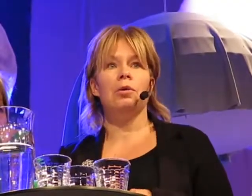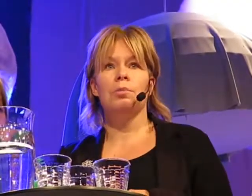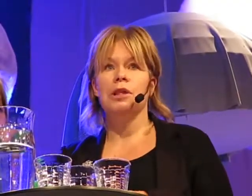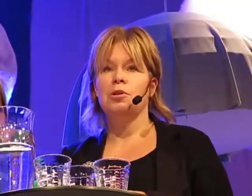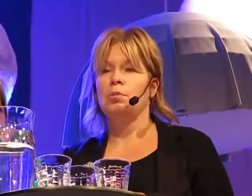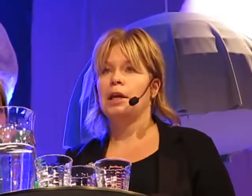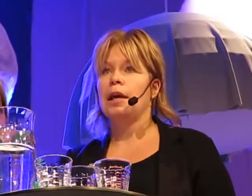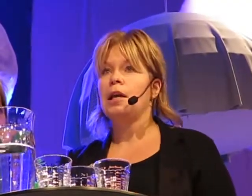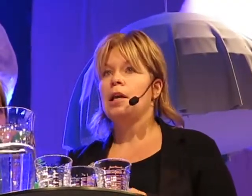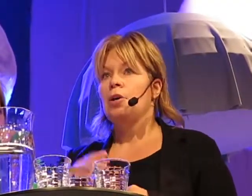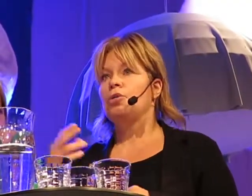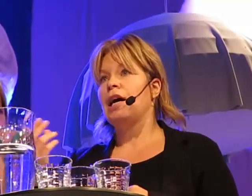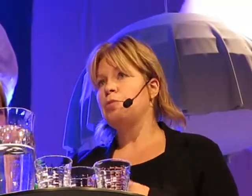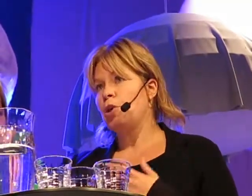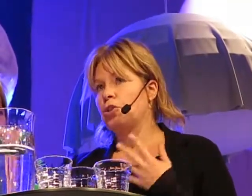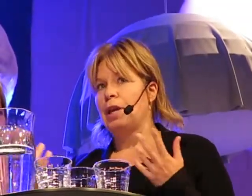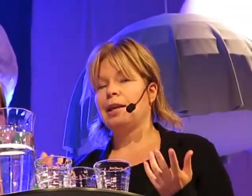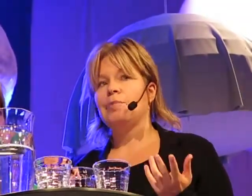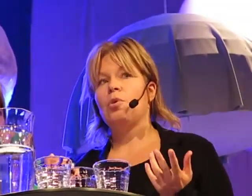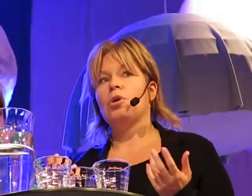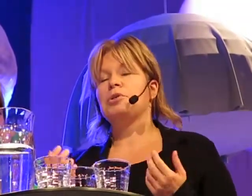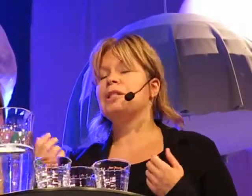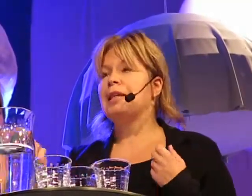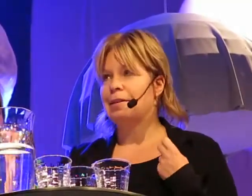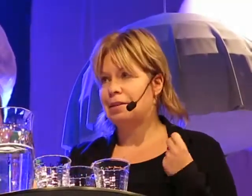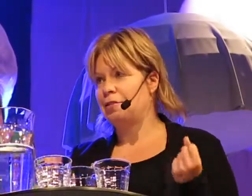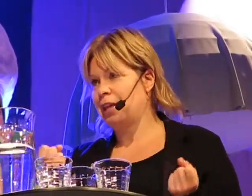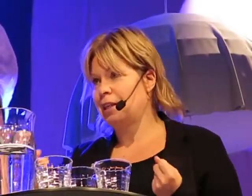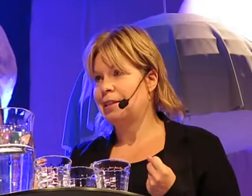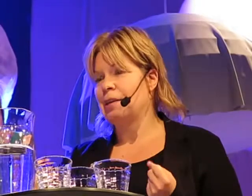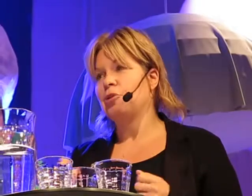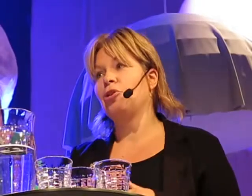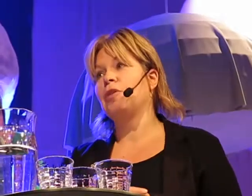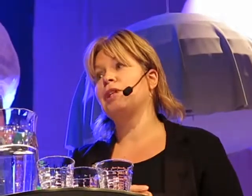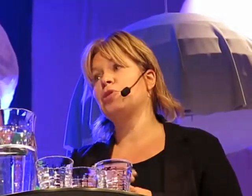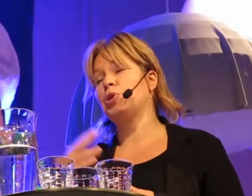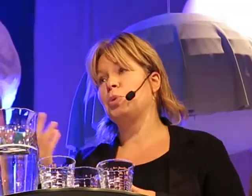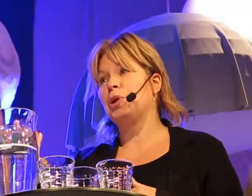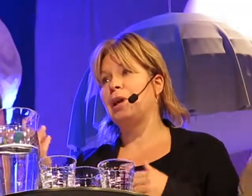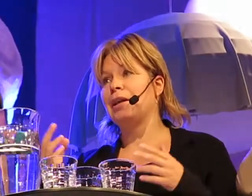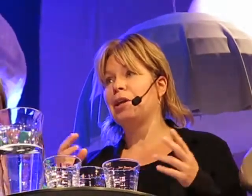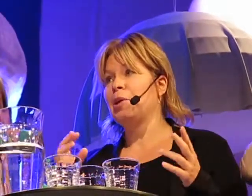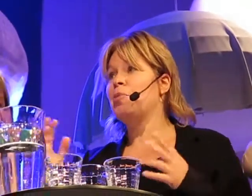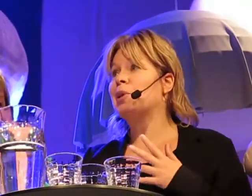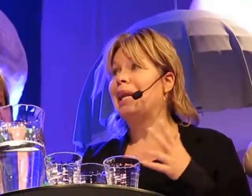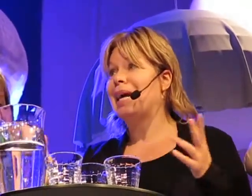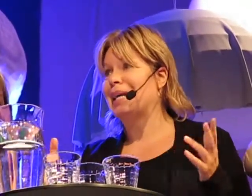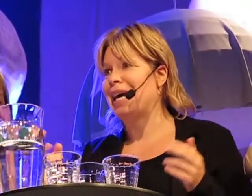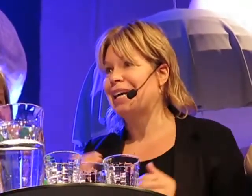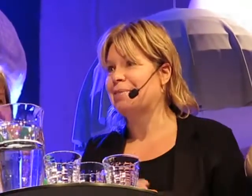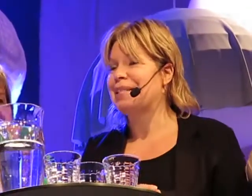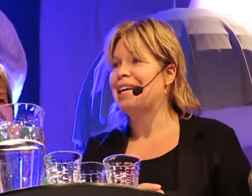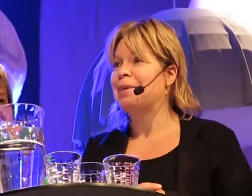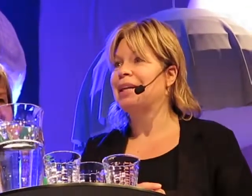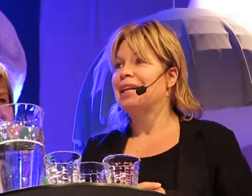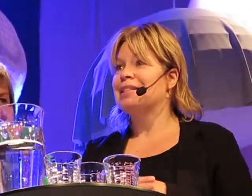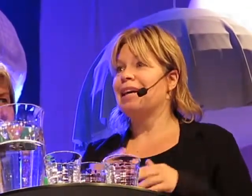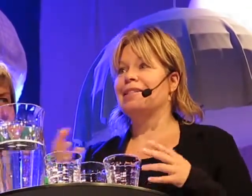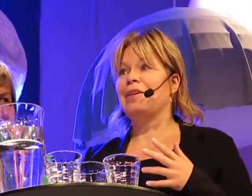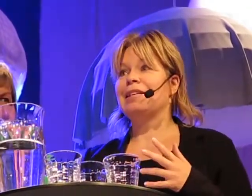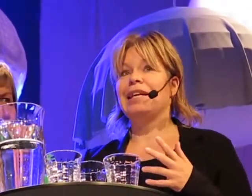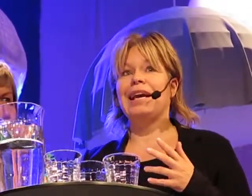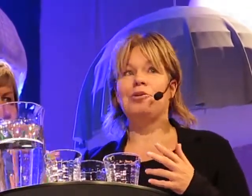jätteviktigt att jobba med ekonomiska styrmedel. Och där får vi också tänka på skatteväxlingstemat. Jag har haft diskussioner med båda lägren här, kan man